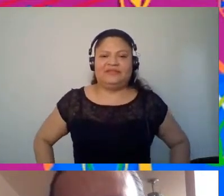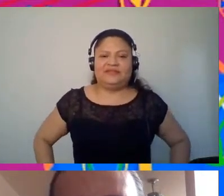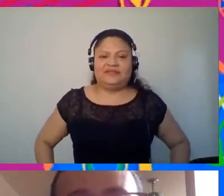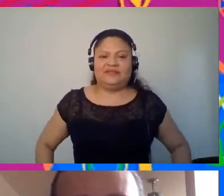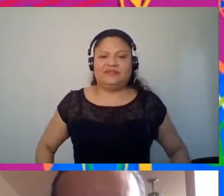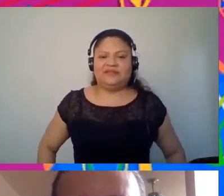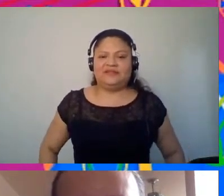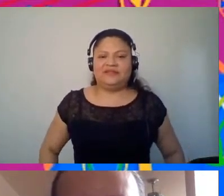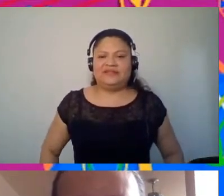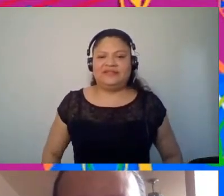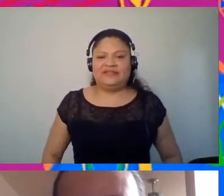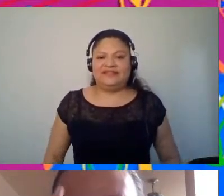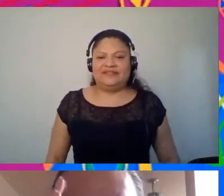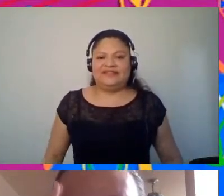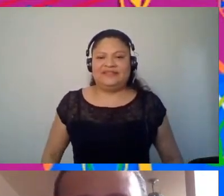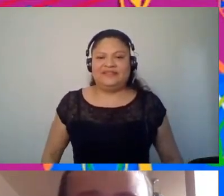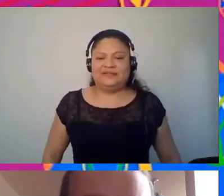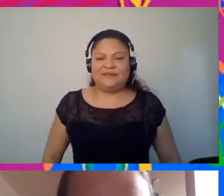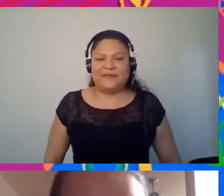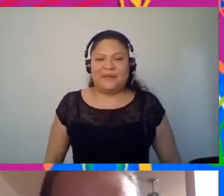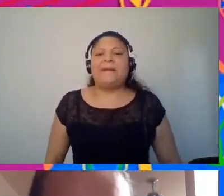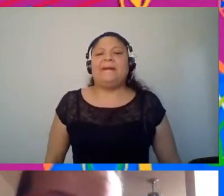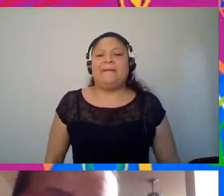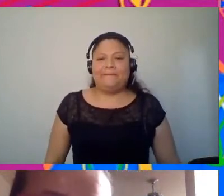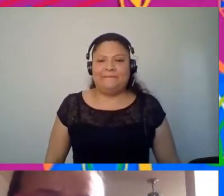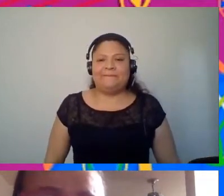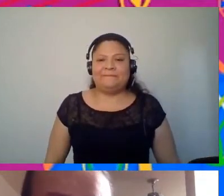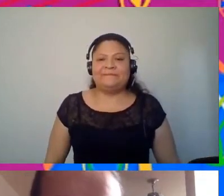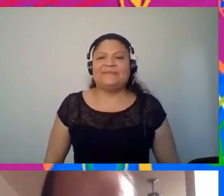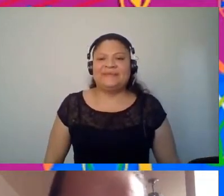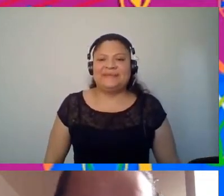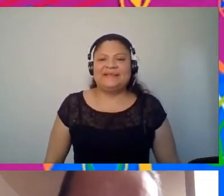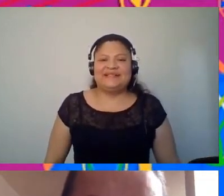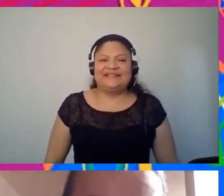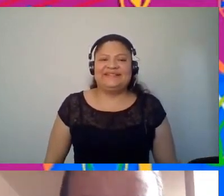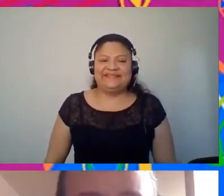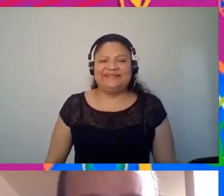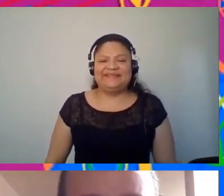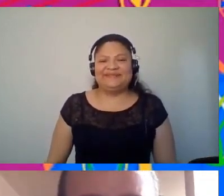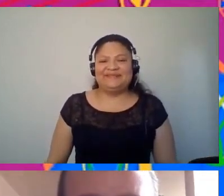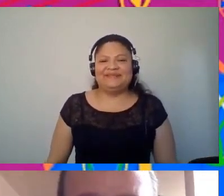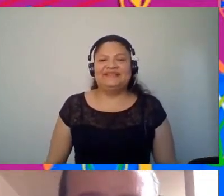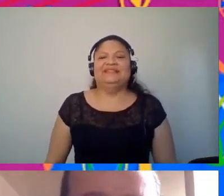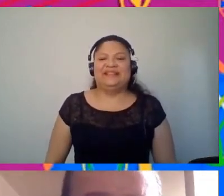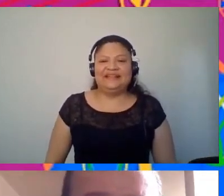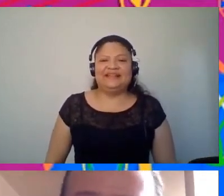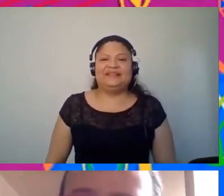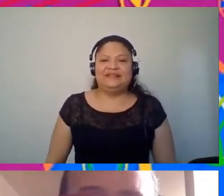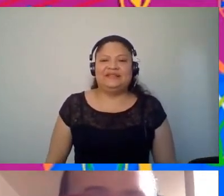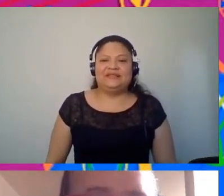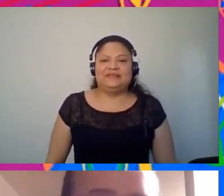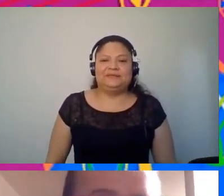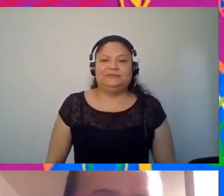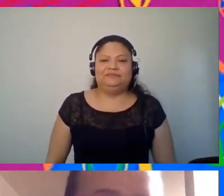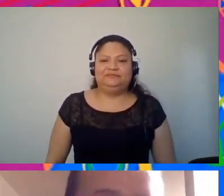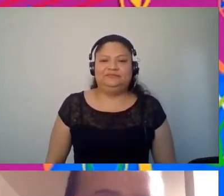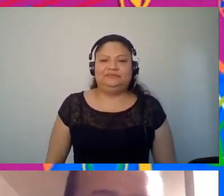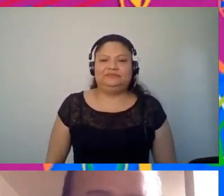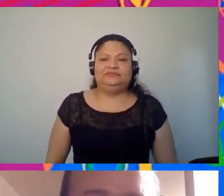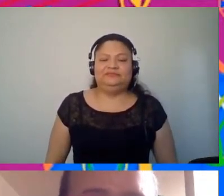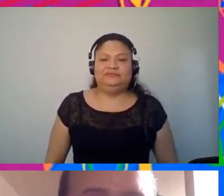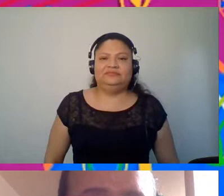japonés y no sabes cómo ni por qué, pero estás entendiendo. Yo así siento esta exposición, así que les agradezco muchísimo